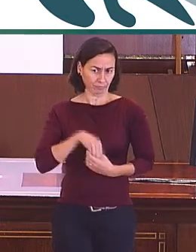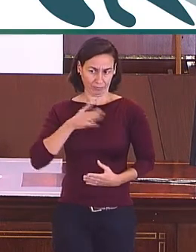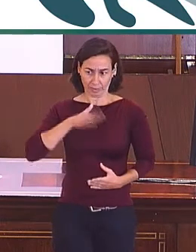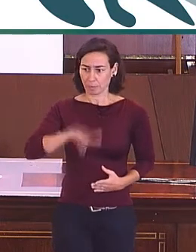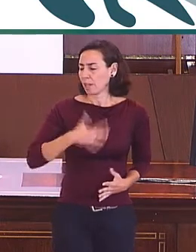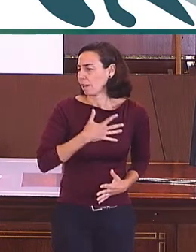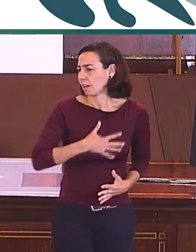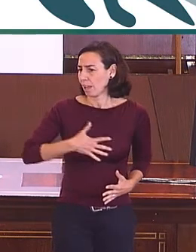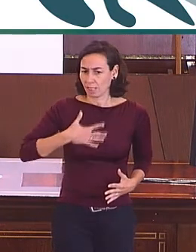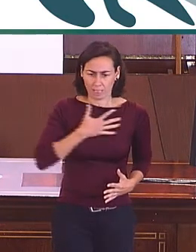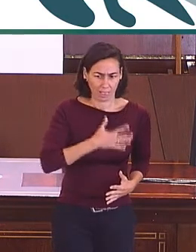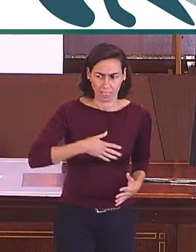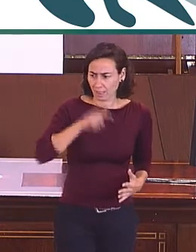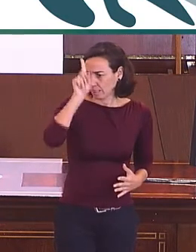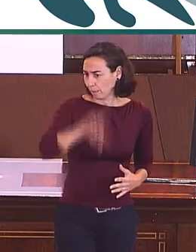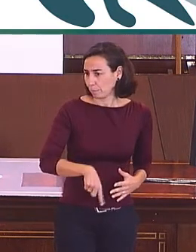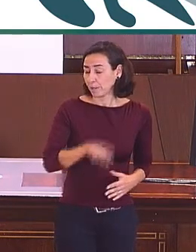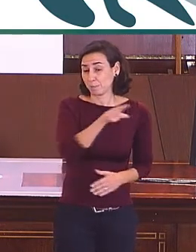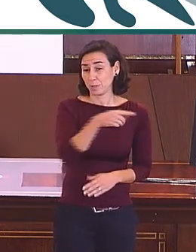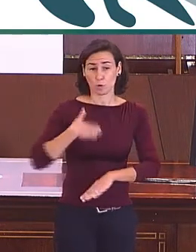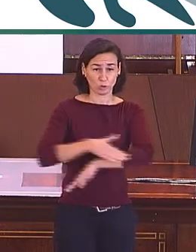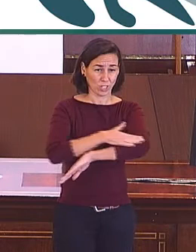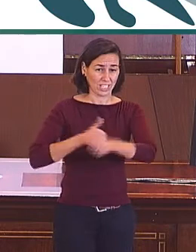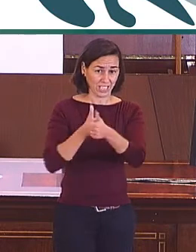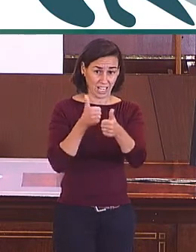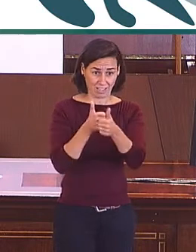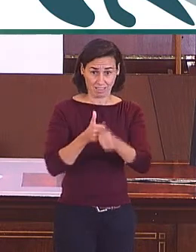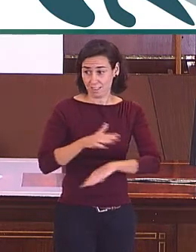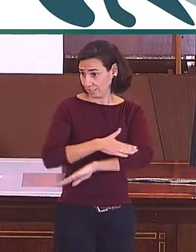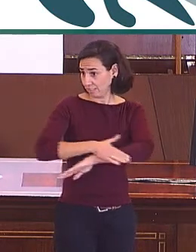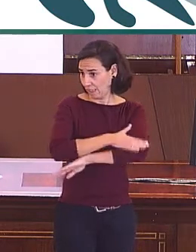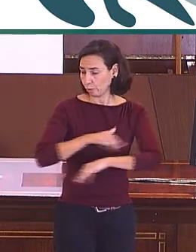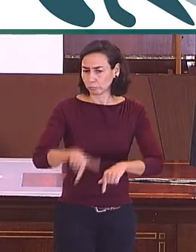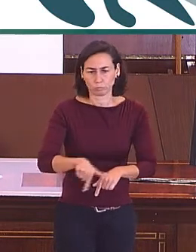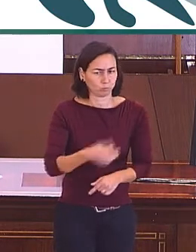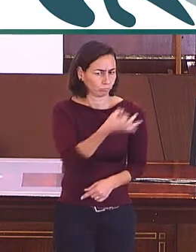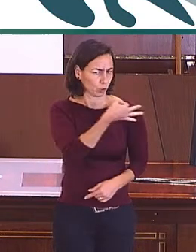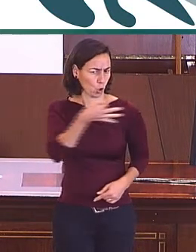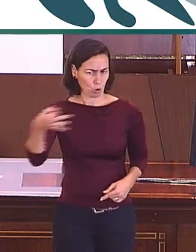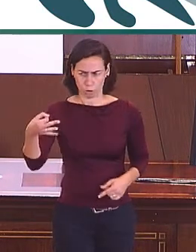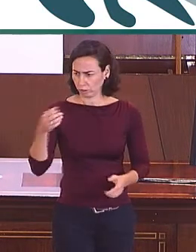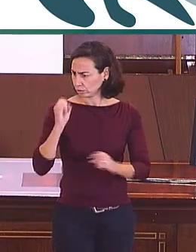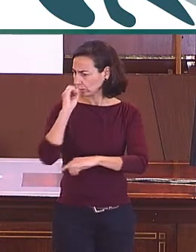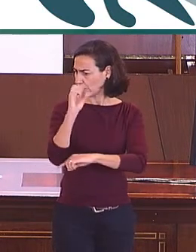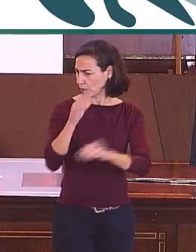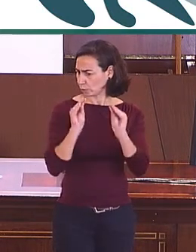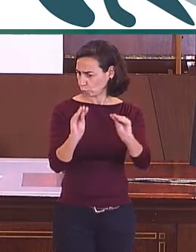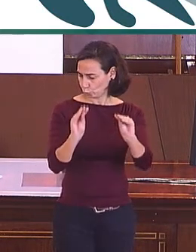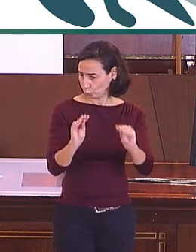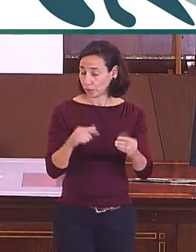encantó la intervención de la secretaria de Estado. Estuvo muy acertada y yo creo que muy bien. Y me decía la presidenta de la CNSE,